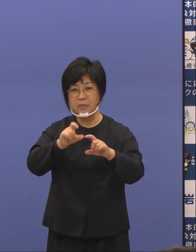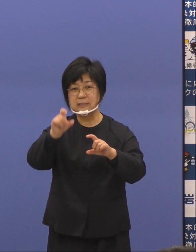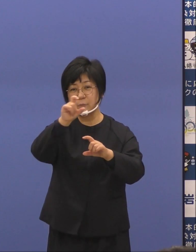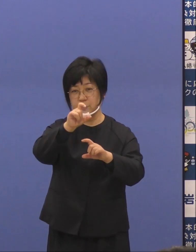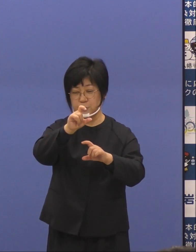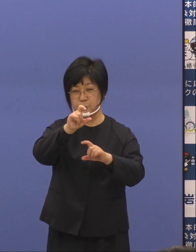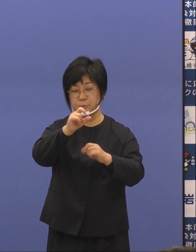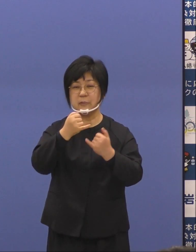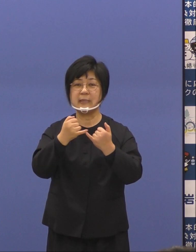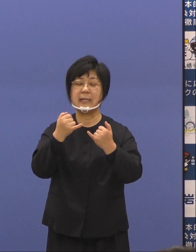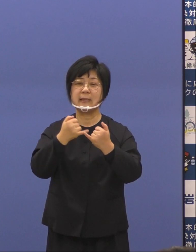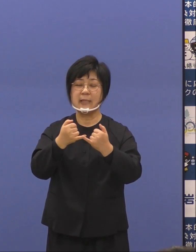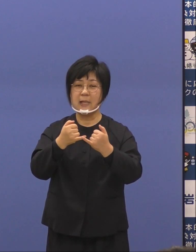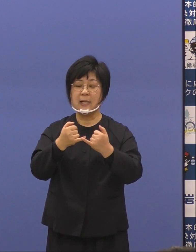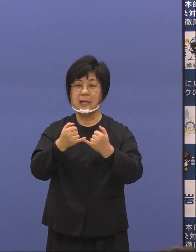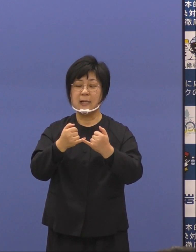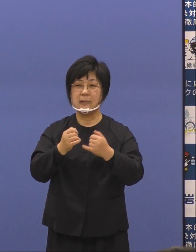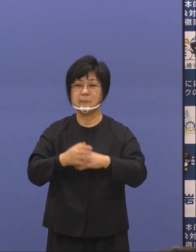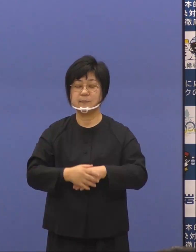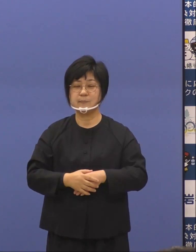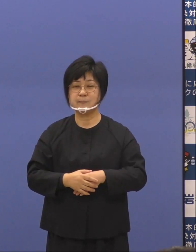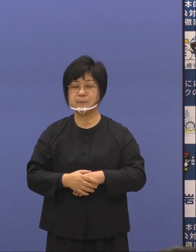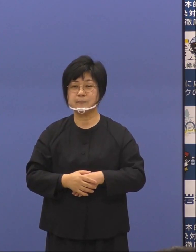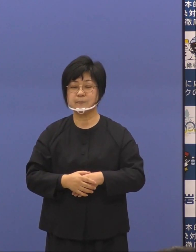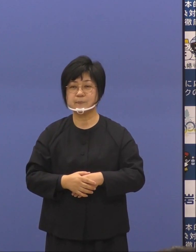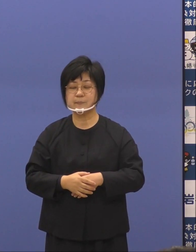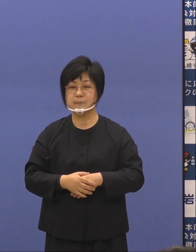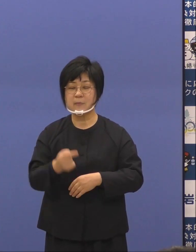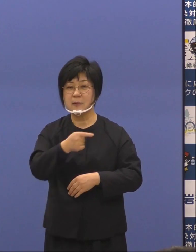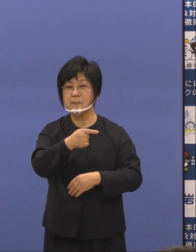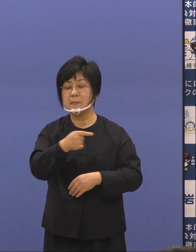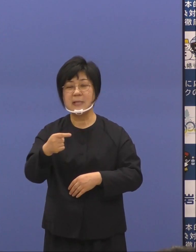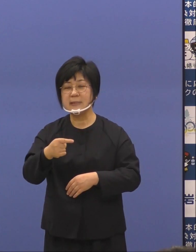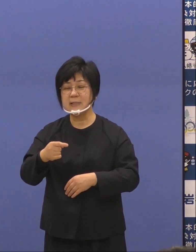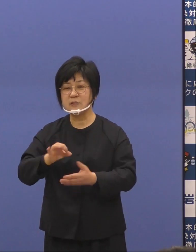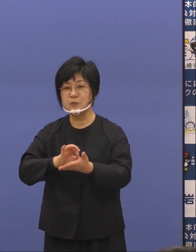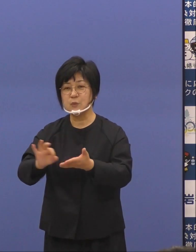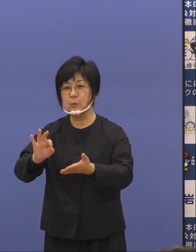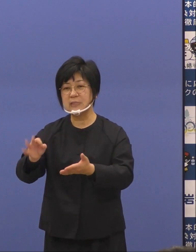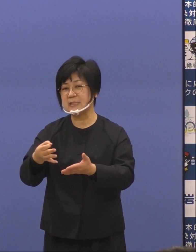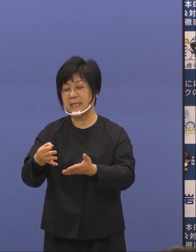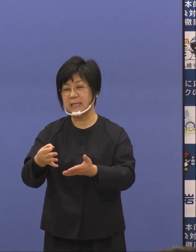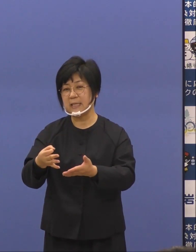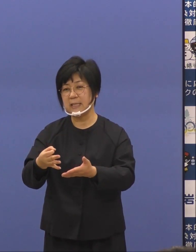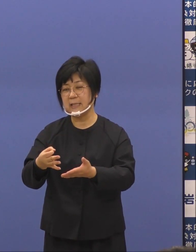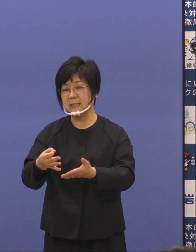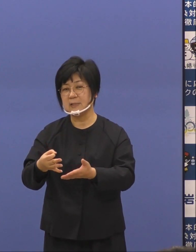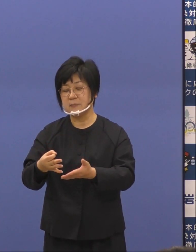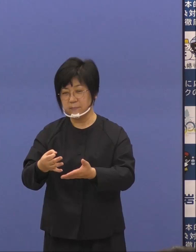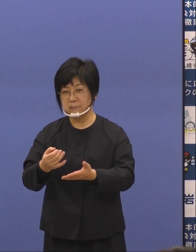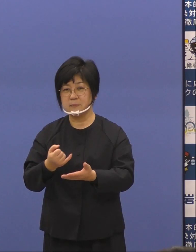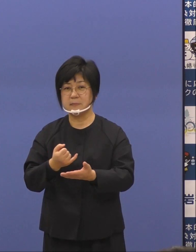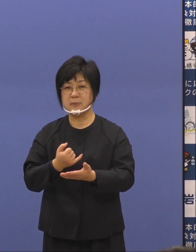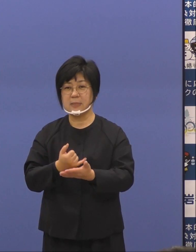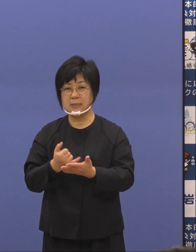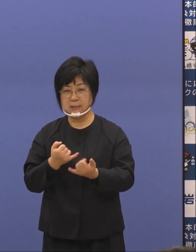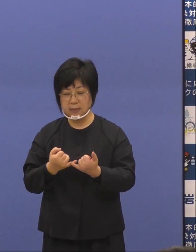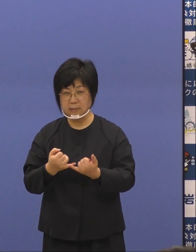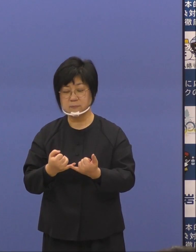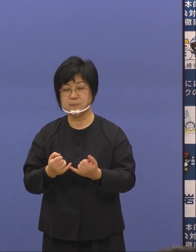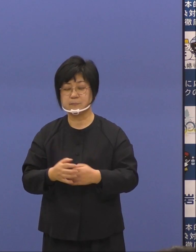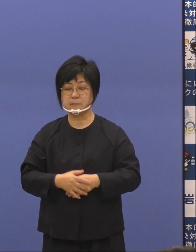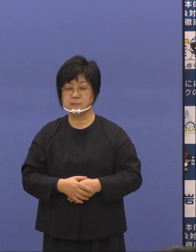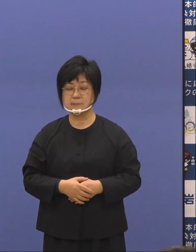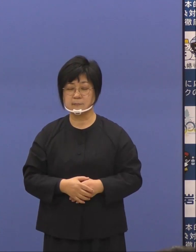ういうマイナス消費税みたいな特別措置を、岩手だけじゃなく地方にはそうやって手厚い地方